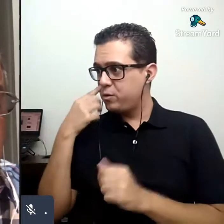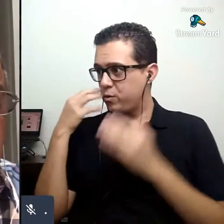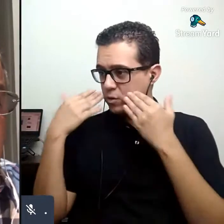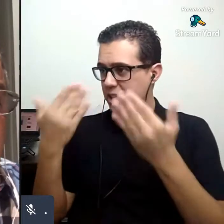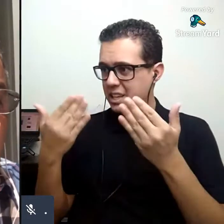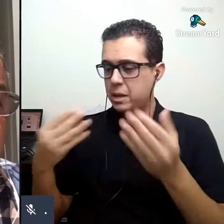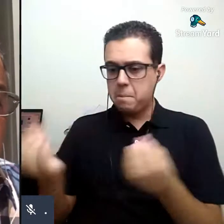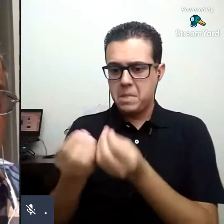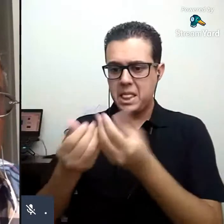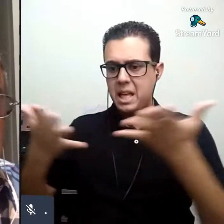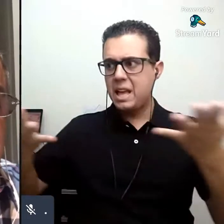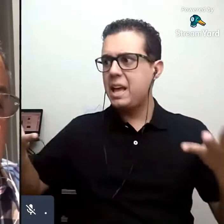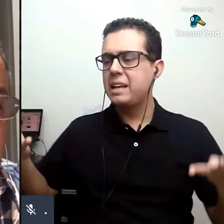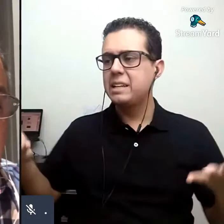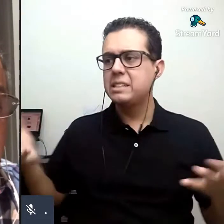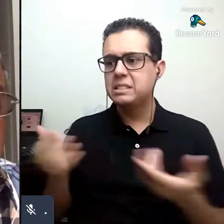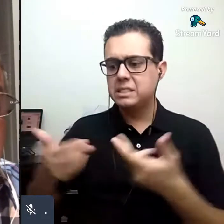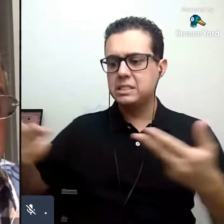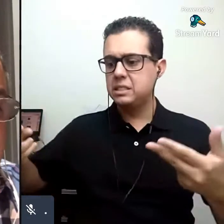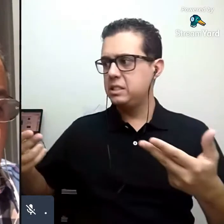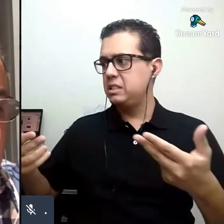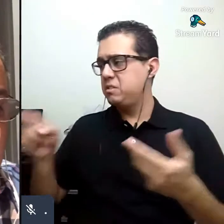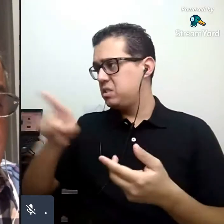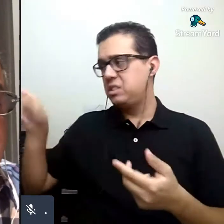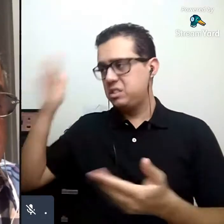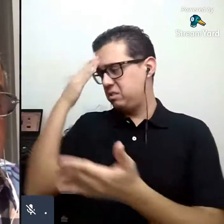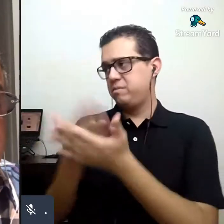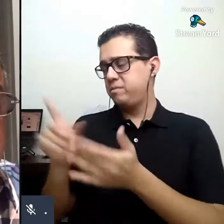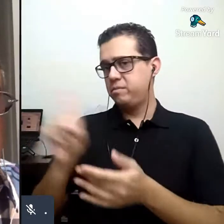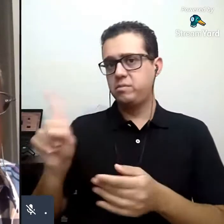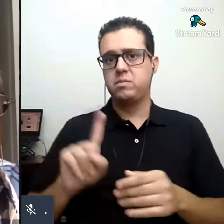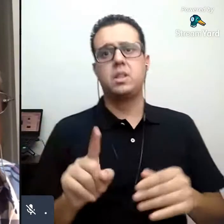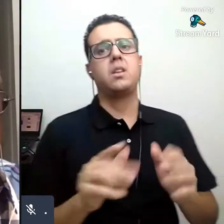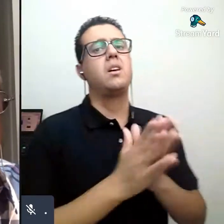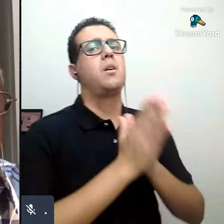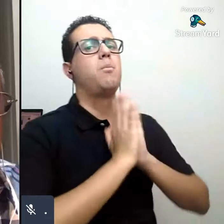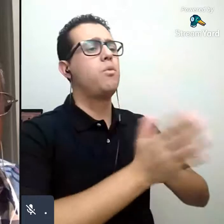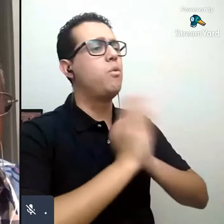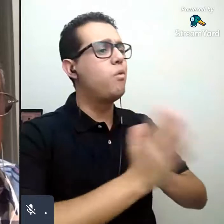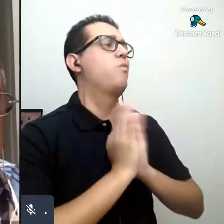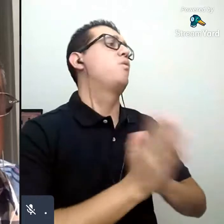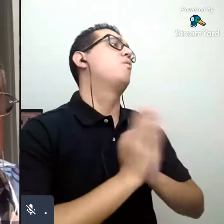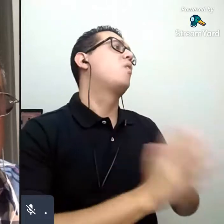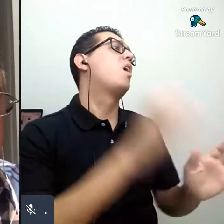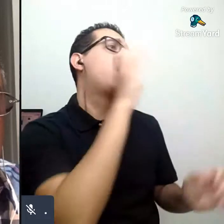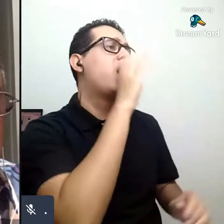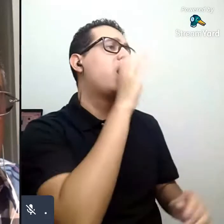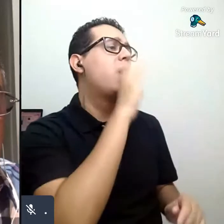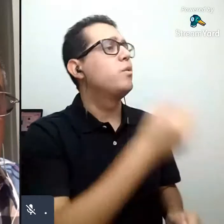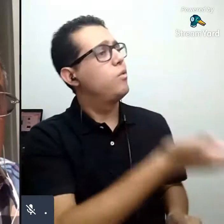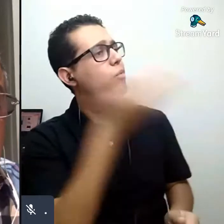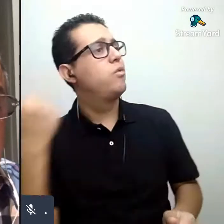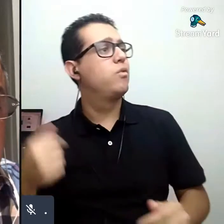crereis. Rogou-lhe o oficial: Senhor, desce antes que meu filho morra.